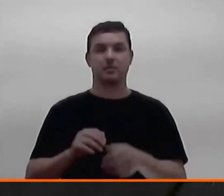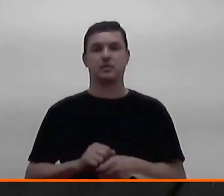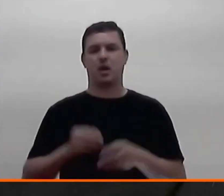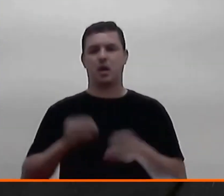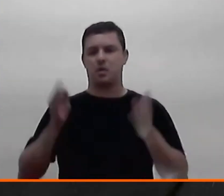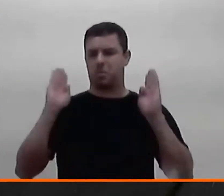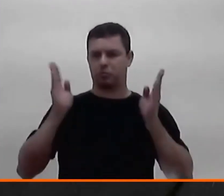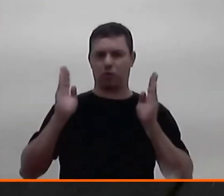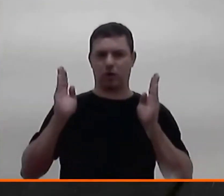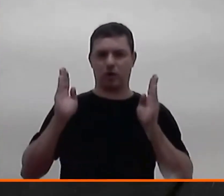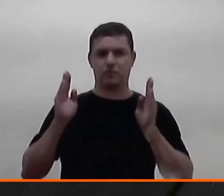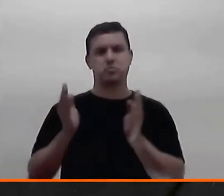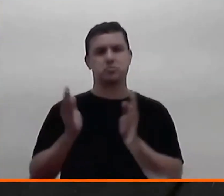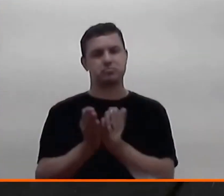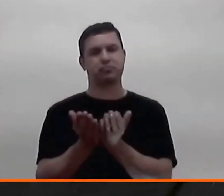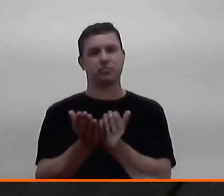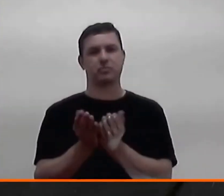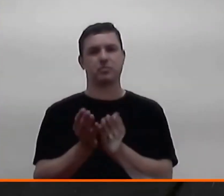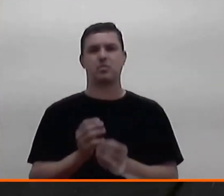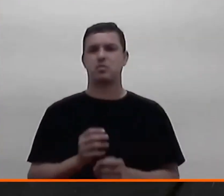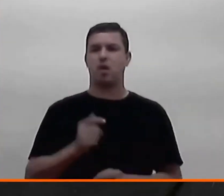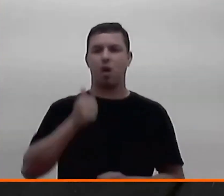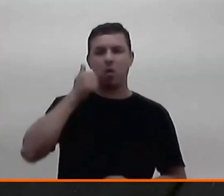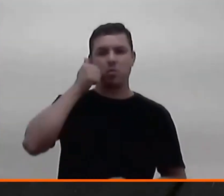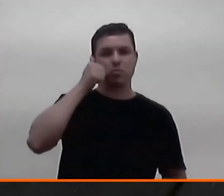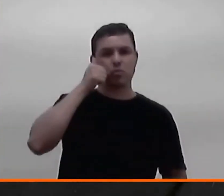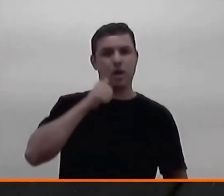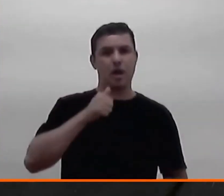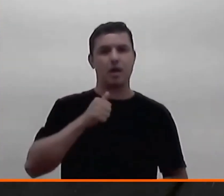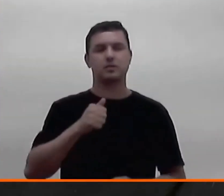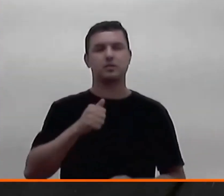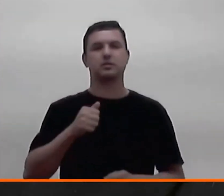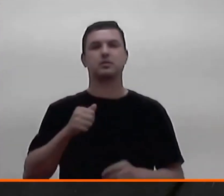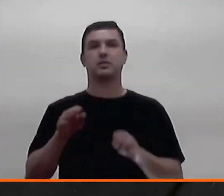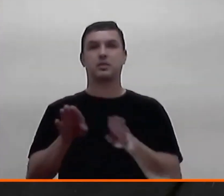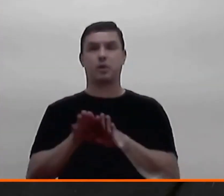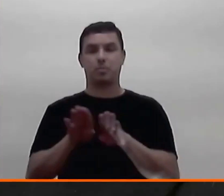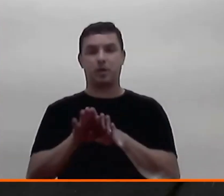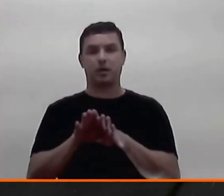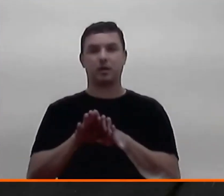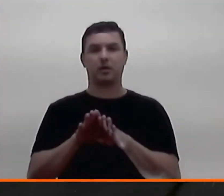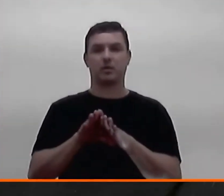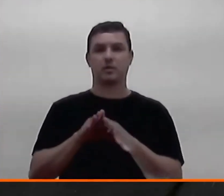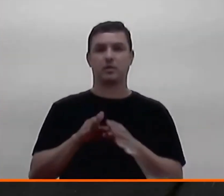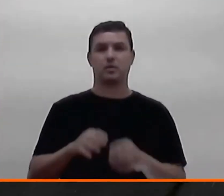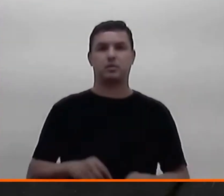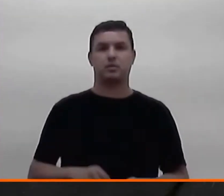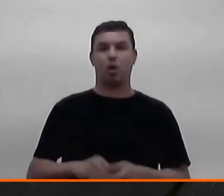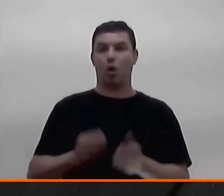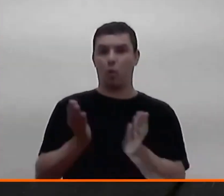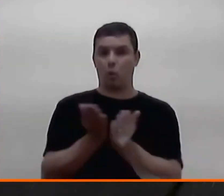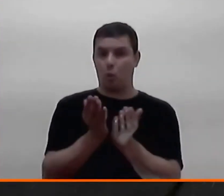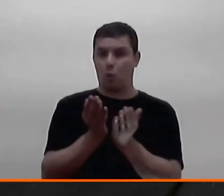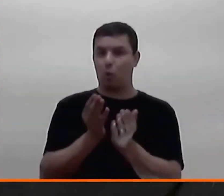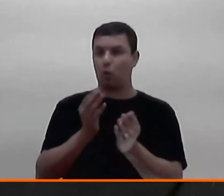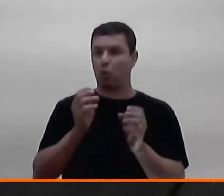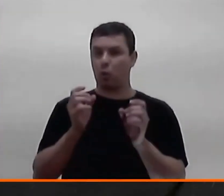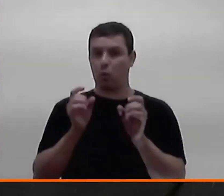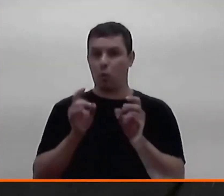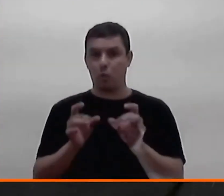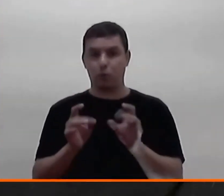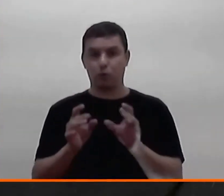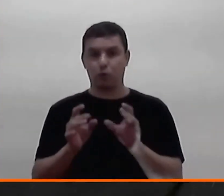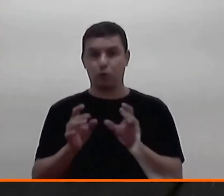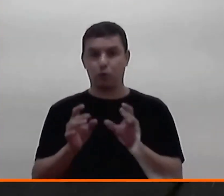Conectadas. Uma novidade, comportor por hora. Sabe o que é comportor